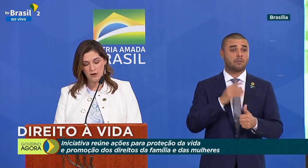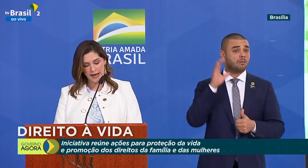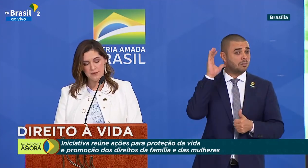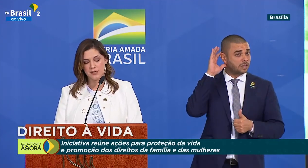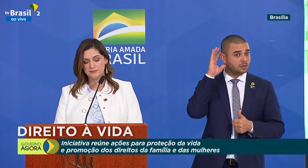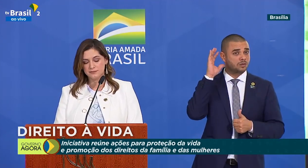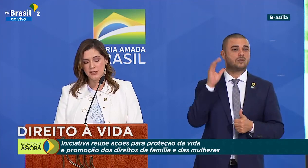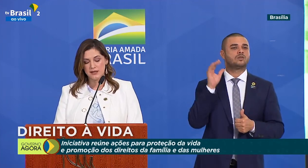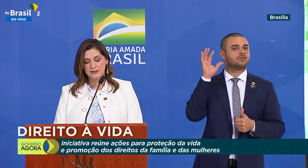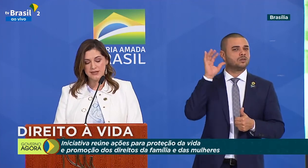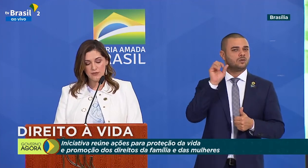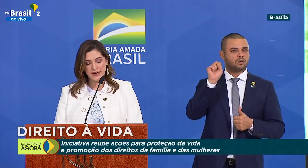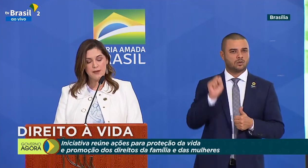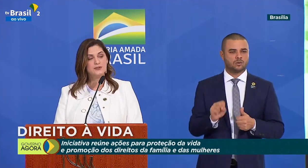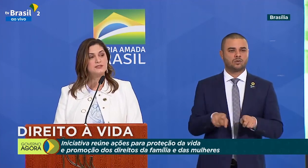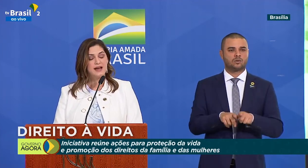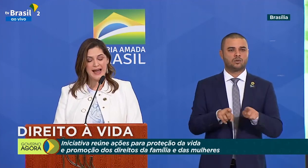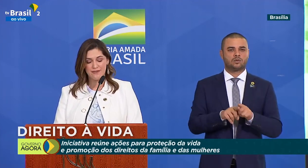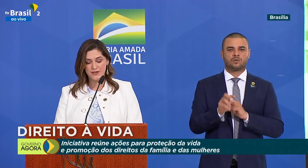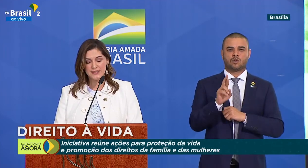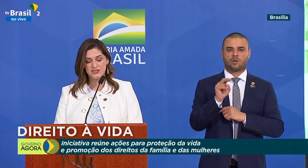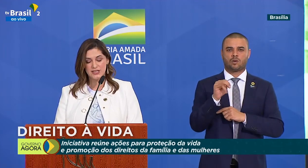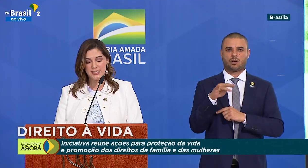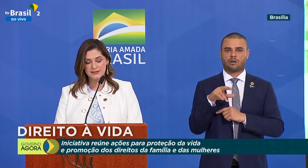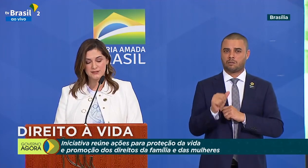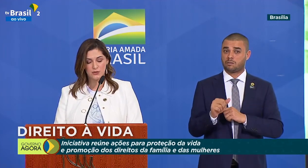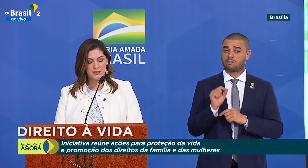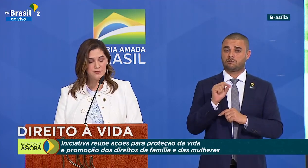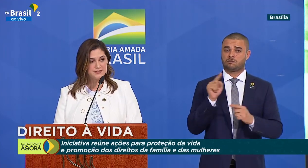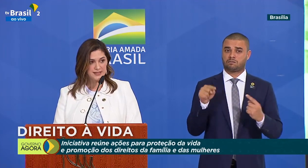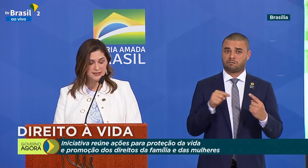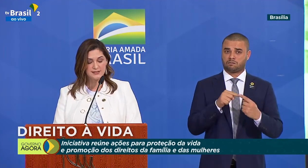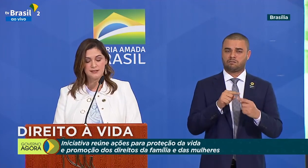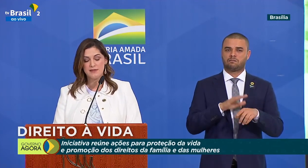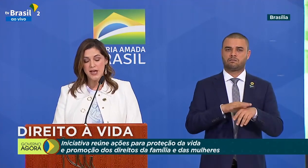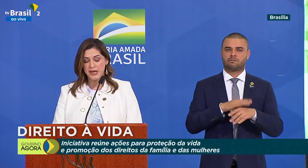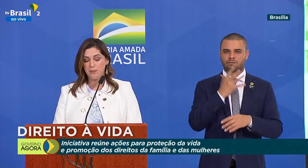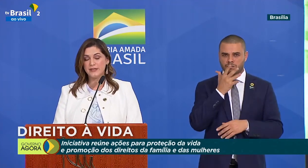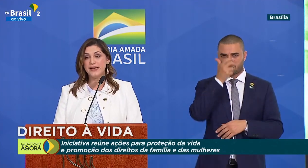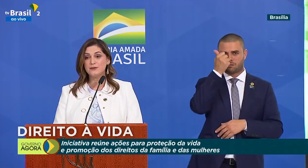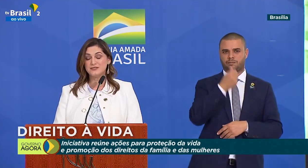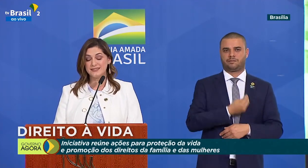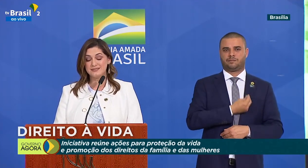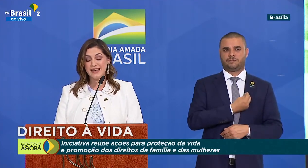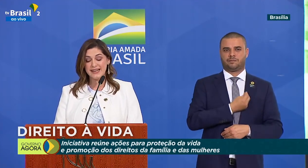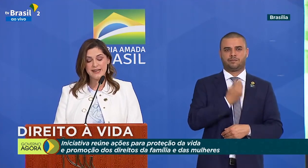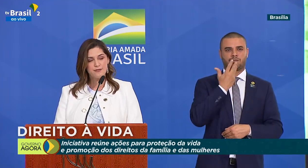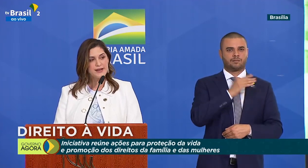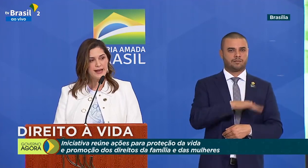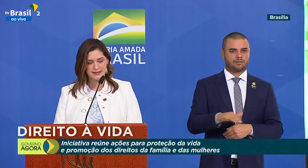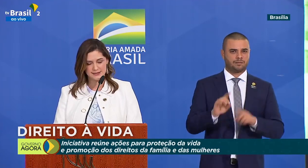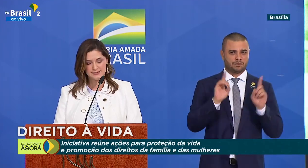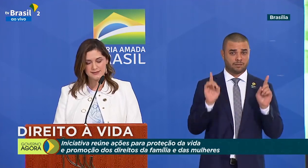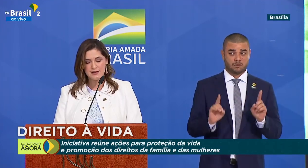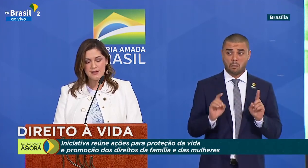do Sul e Roraima salvaremos a vida de crianças com deficiência que poderiam ser sacrificados